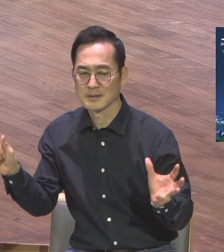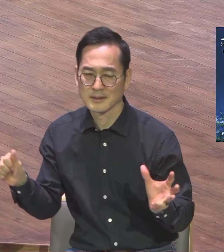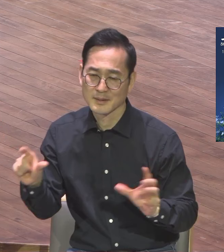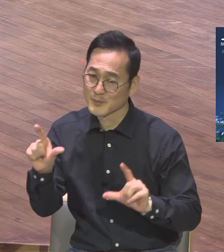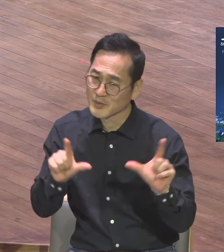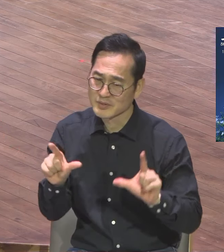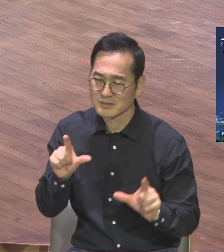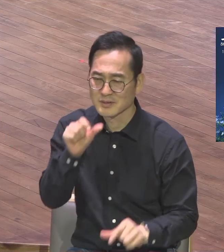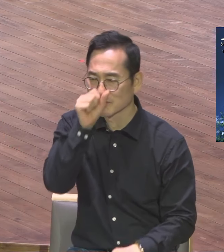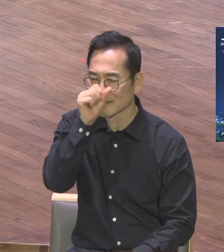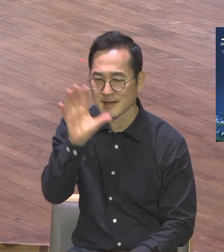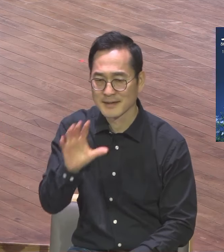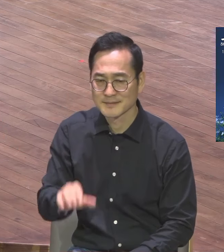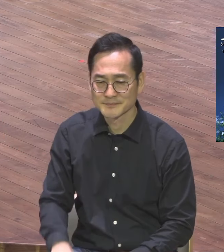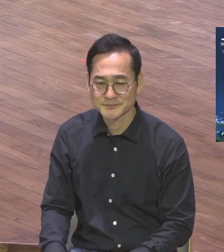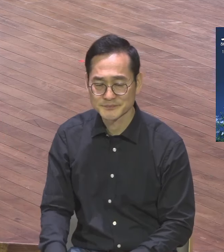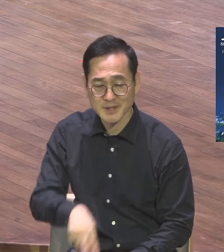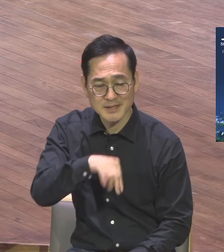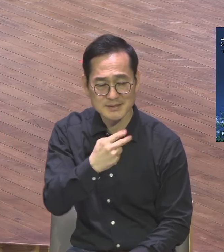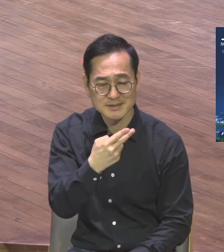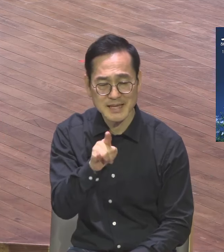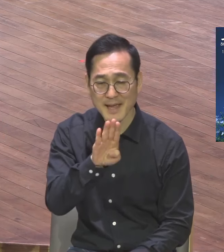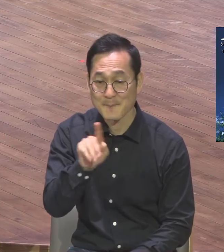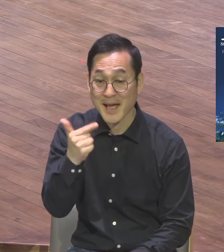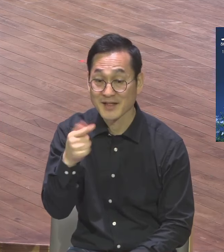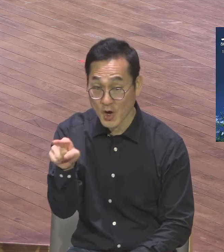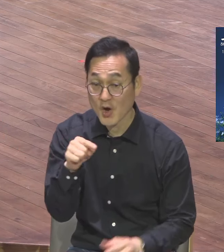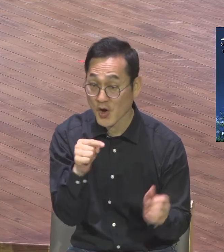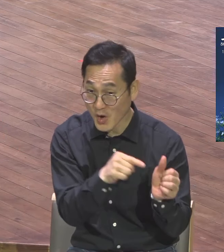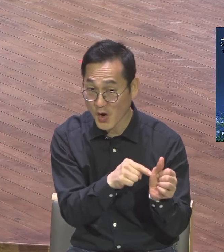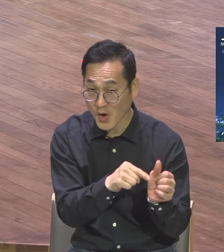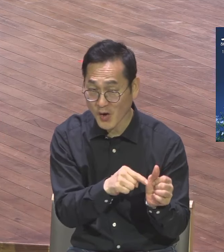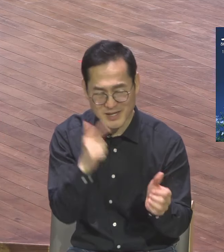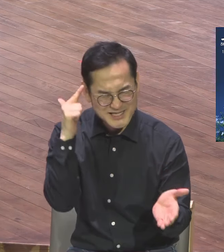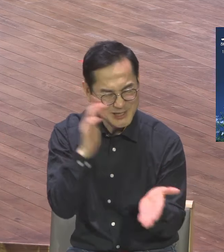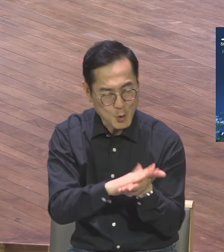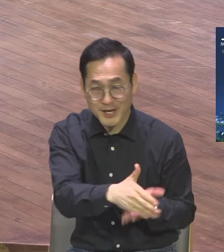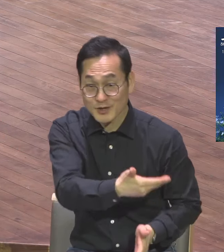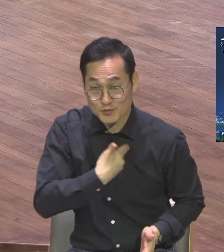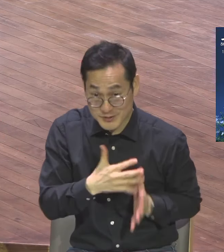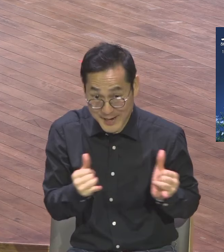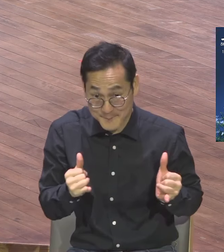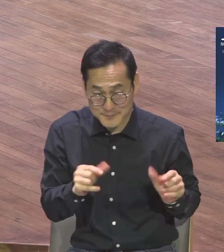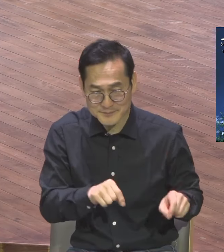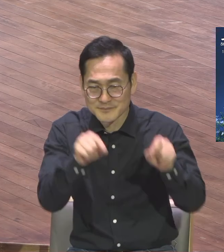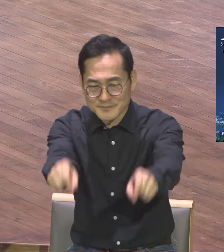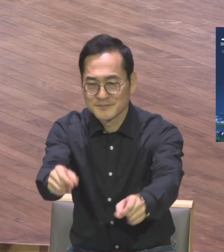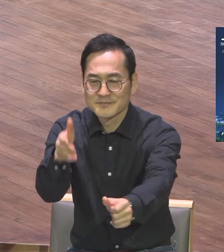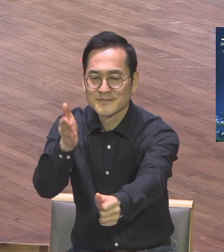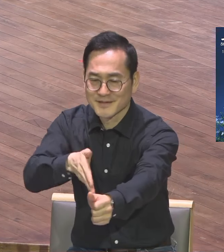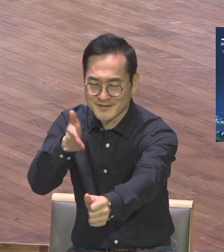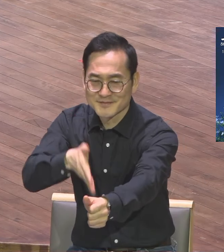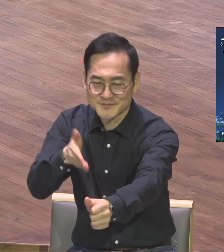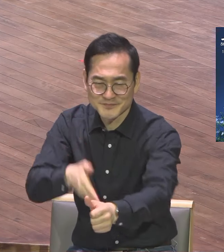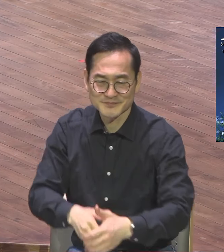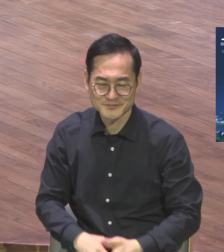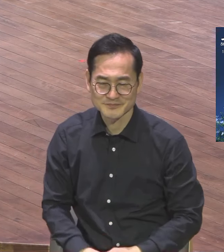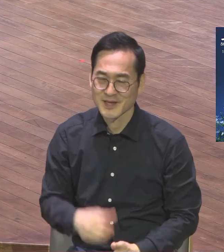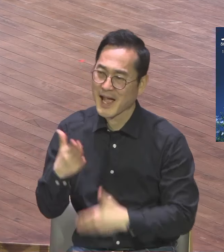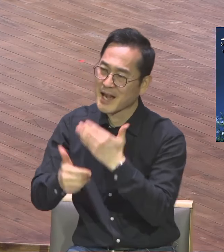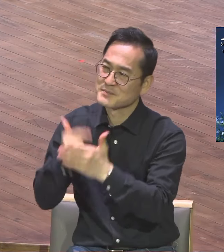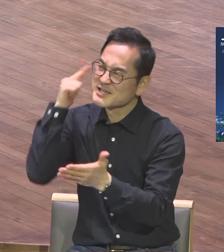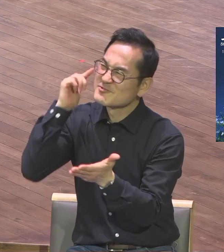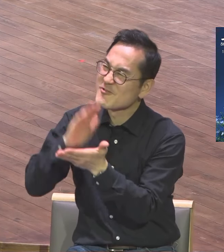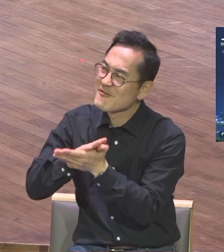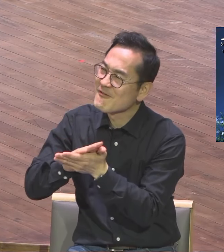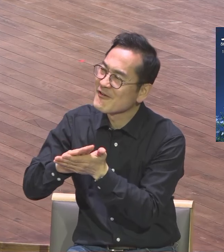영계 모든 성도는 스데바나와 같이 얼음 냉수 같은 영향력을 발휘하시기 바랍니다. 그래서 하나님 마음을